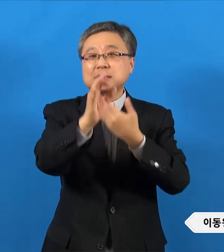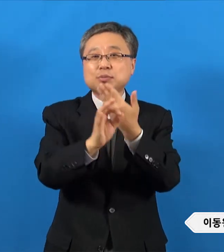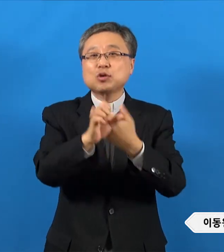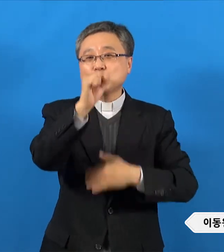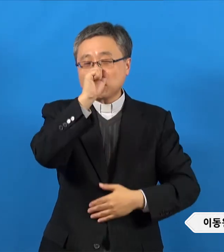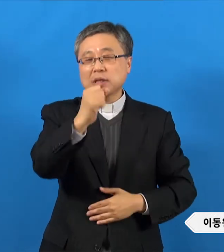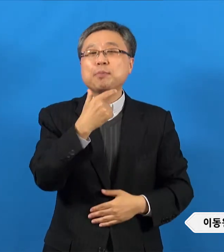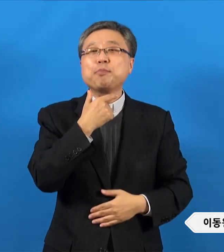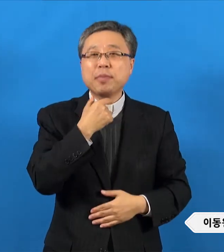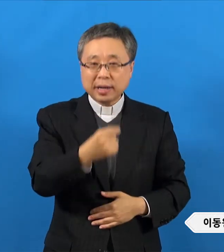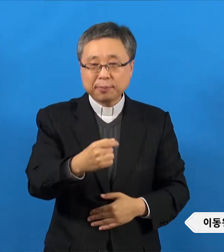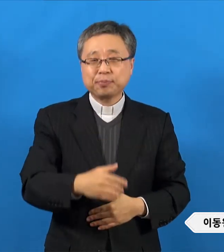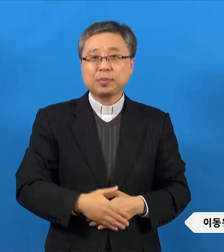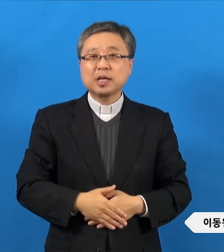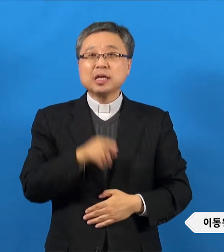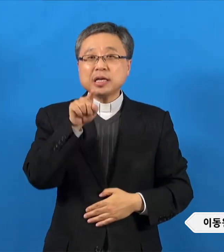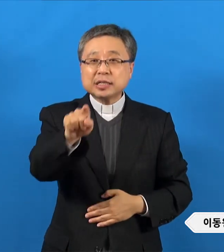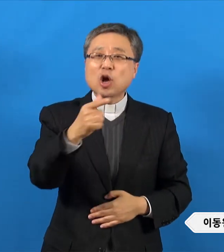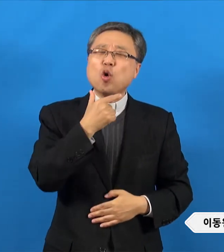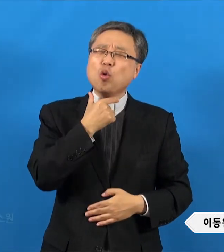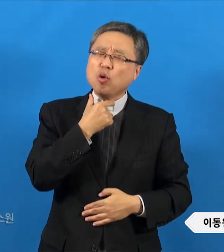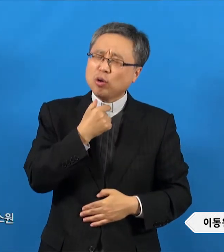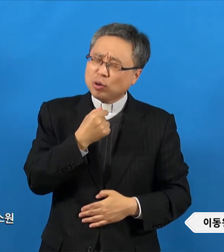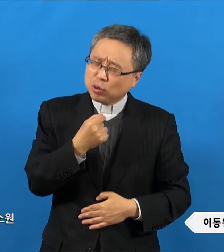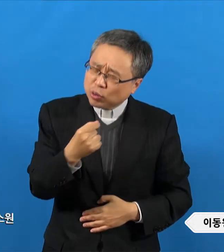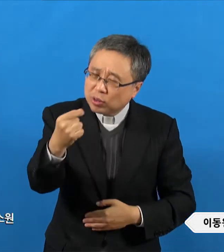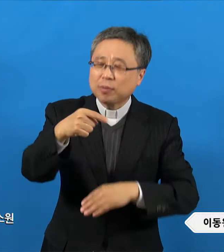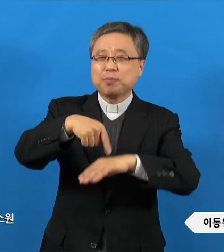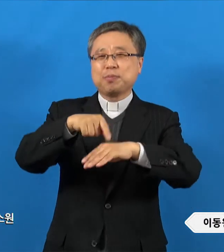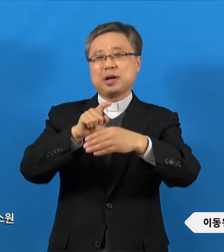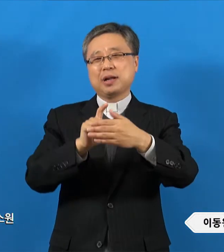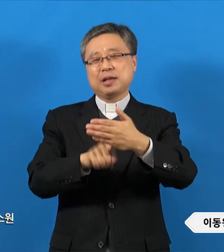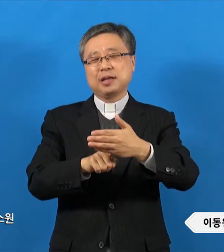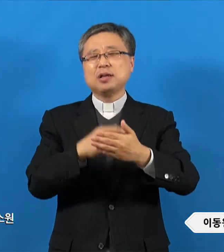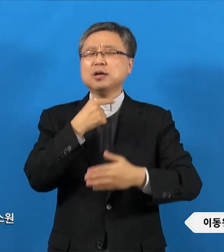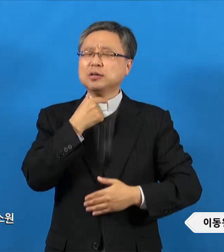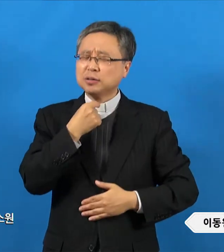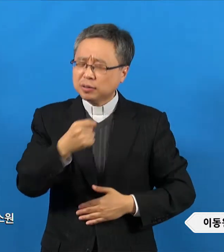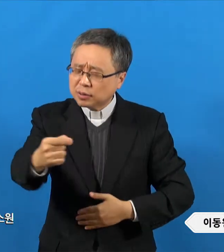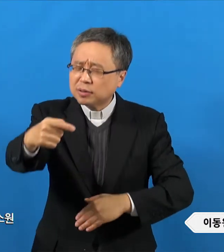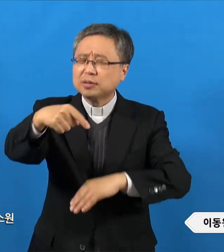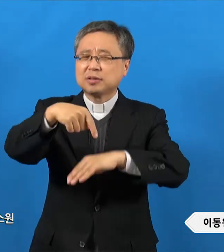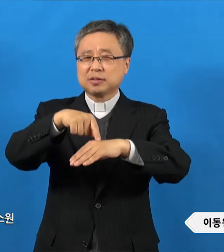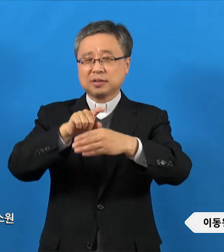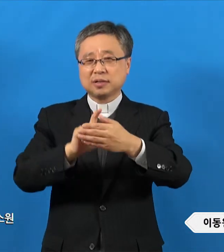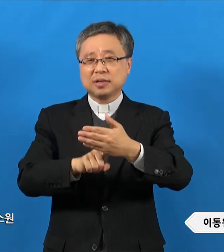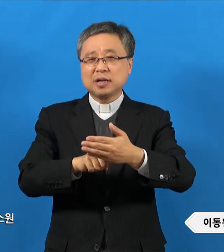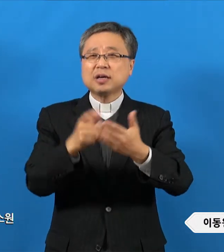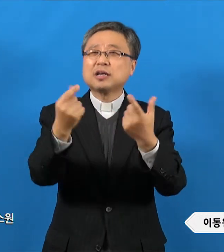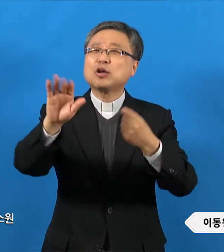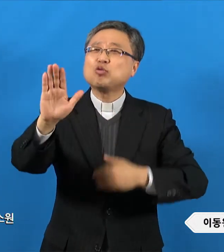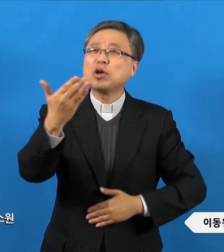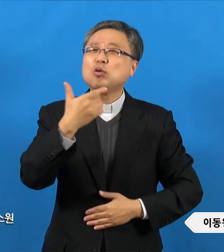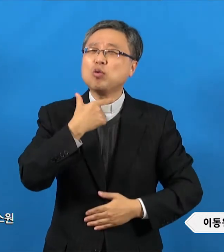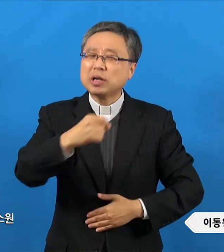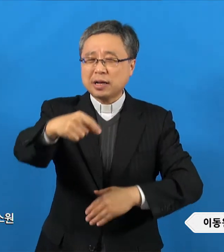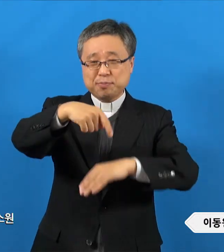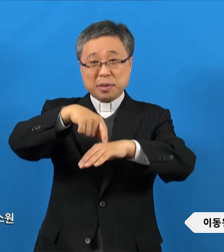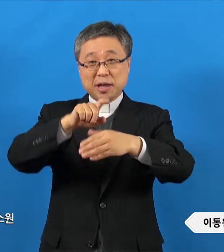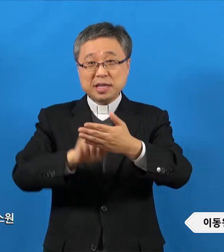바람. 이것을 wishful thinking이라고 그래요. wishful thinking. 그렇게 되기를 바라는 마음. 이 바람